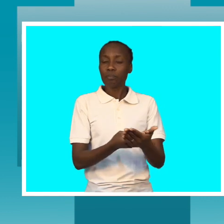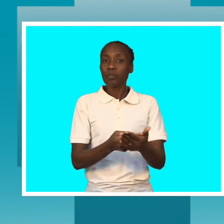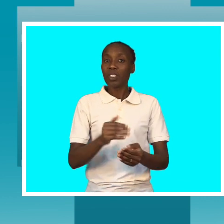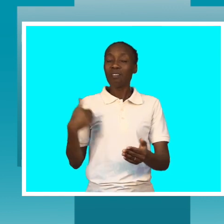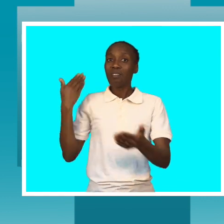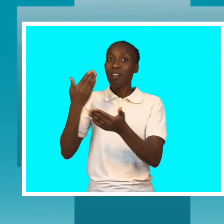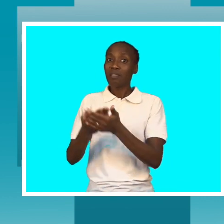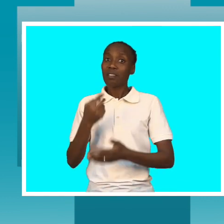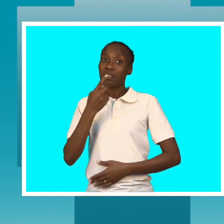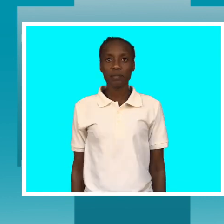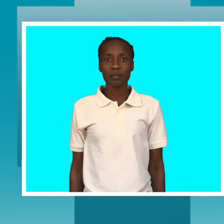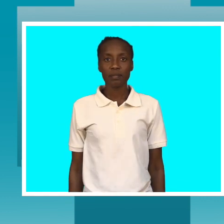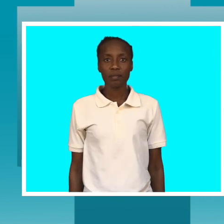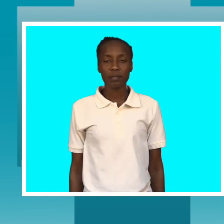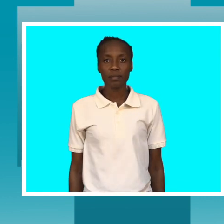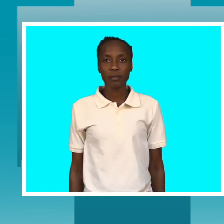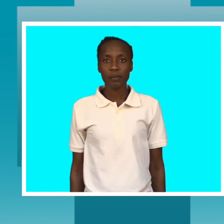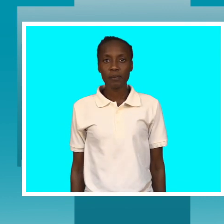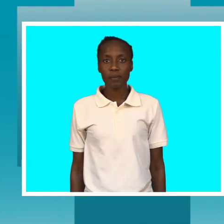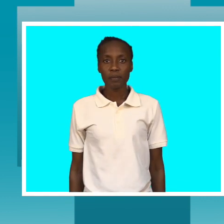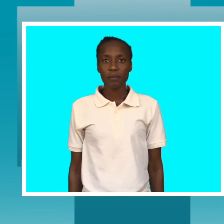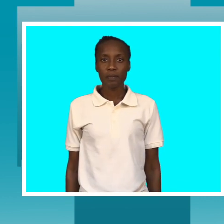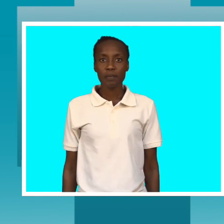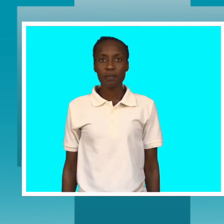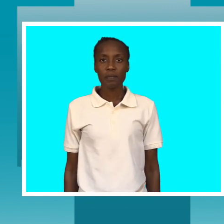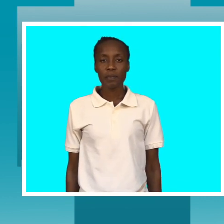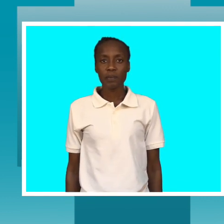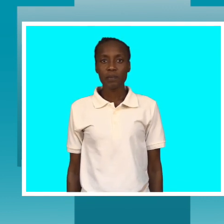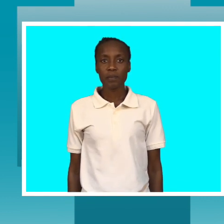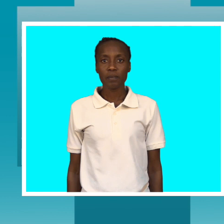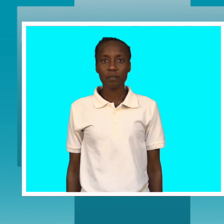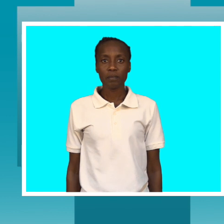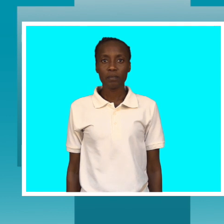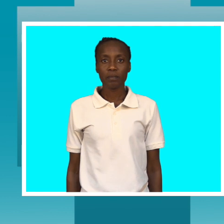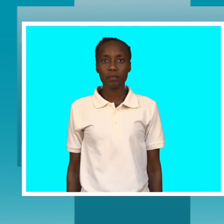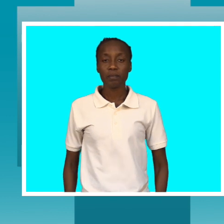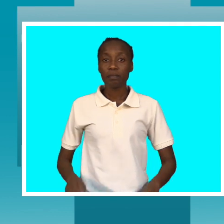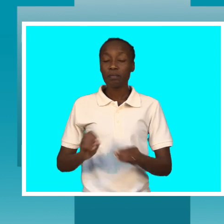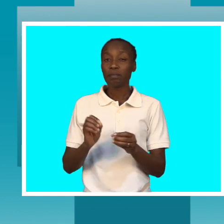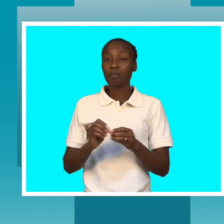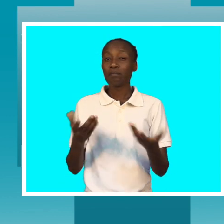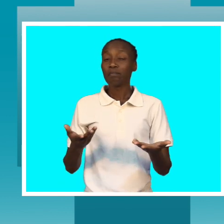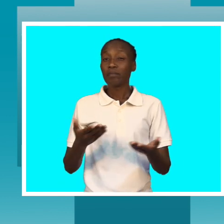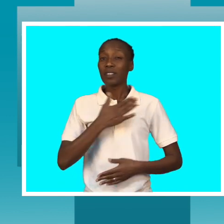devido a este problema. Mas eu parei no hospital, não estou